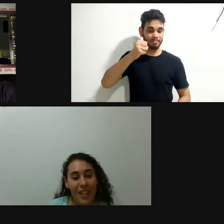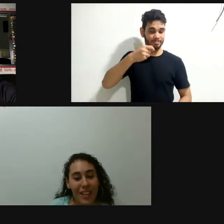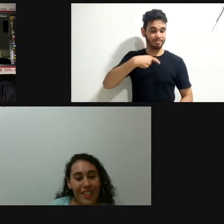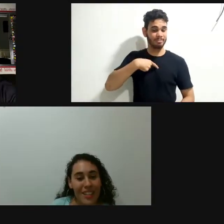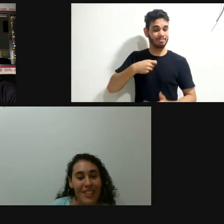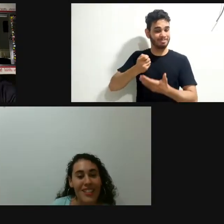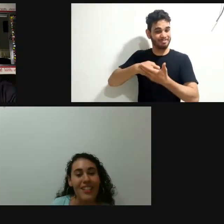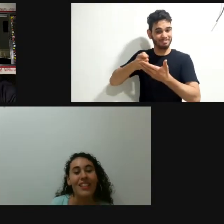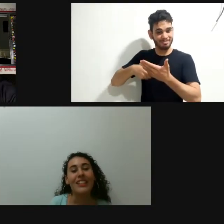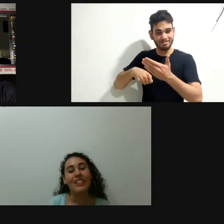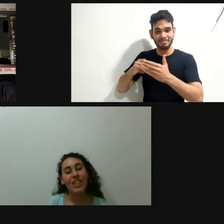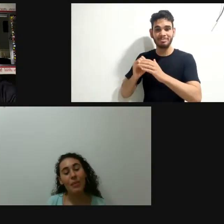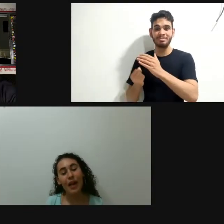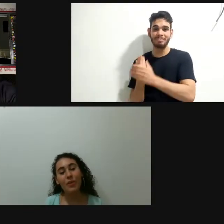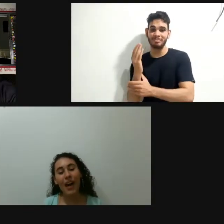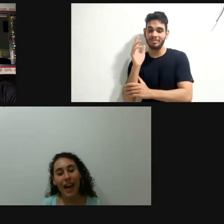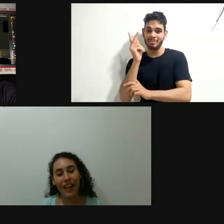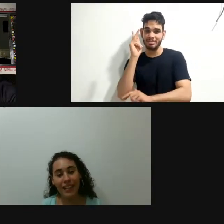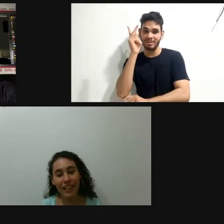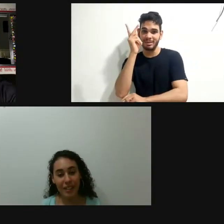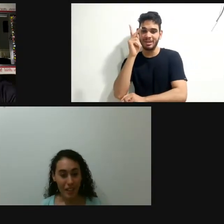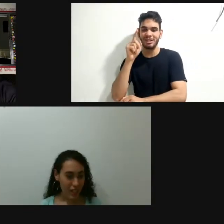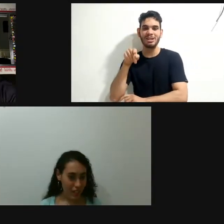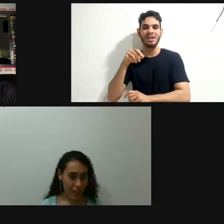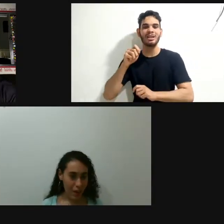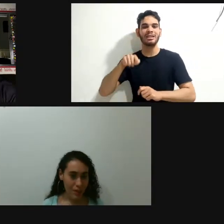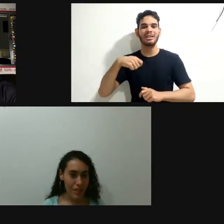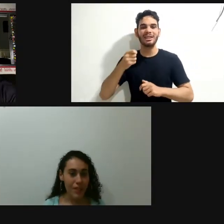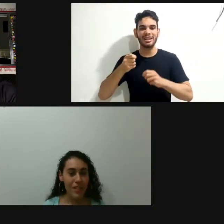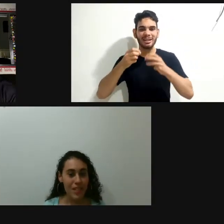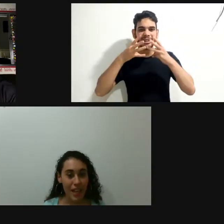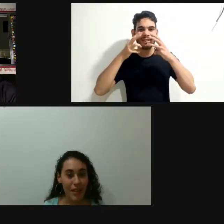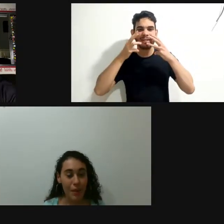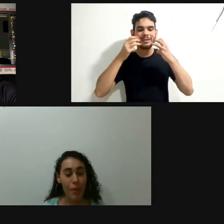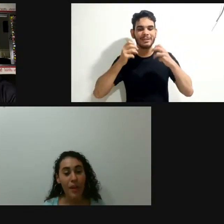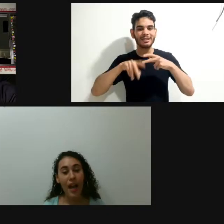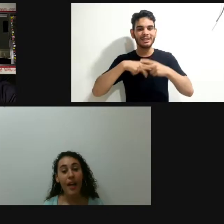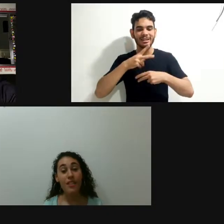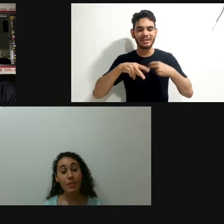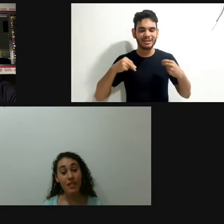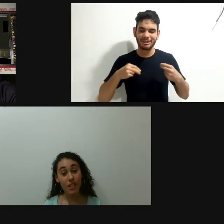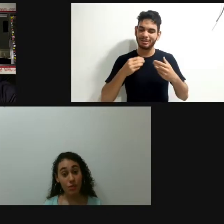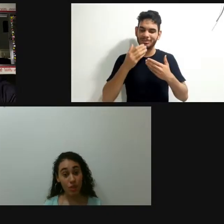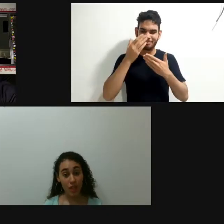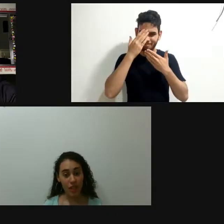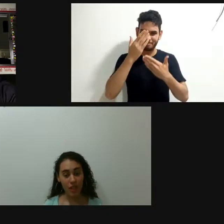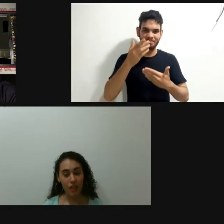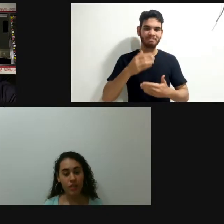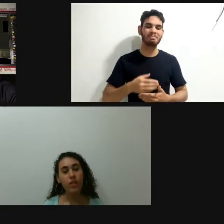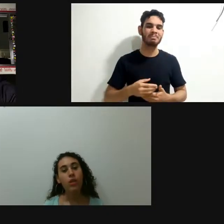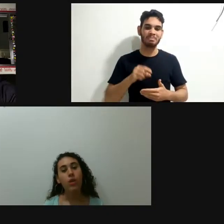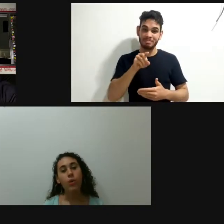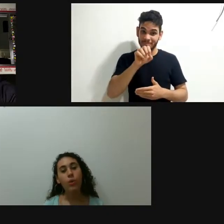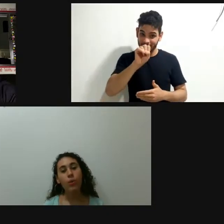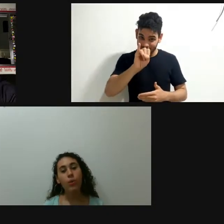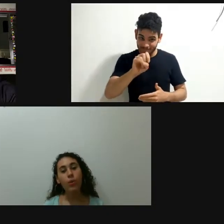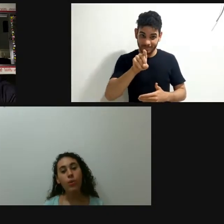versos falantes, chamado Ágata. Então, se vocês querem me apoiar, já me sigam no Instagram,